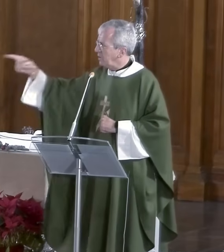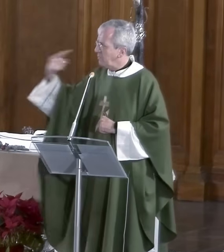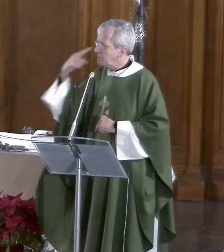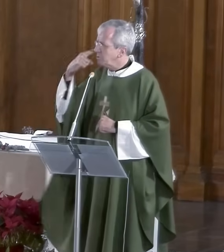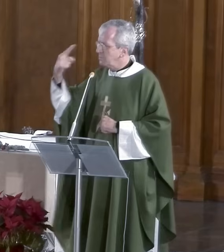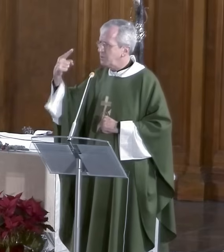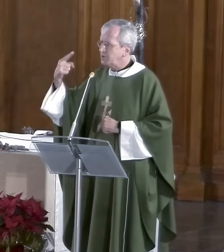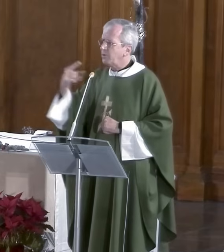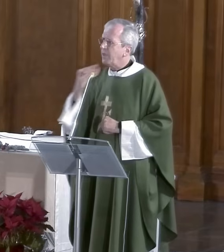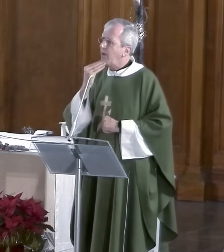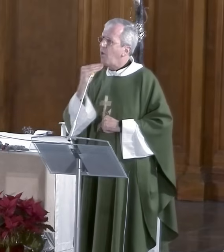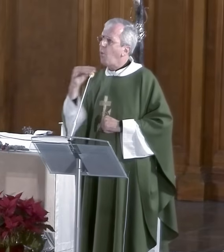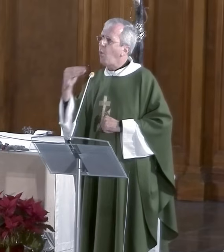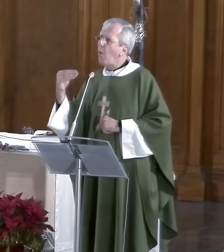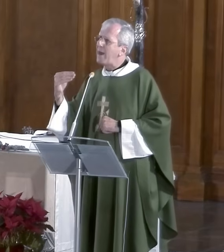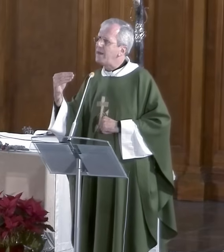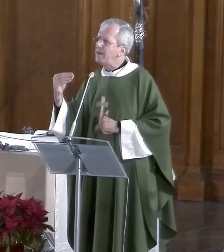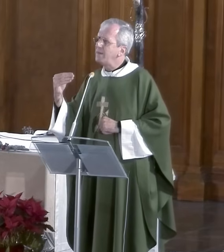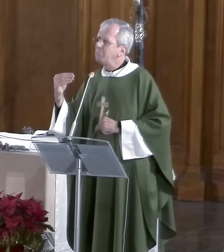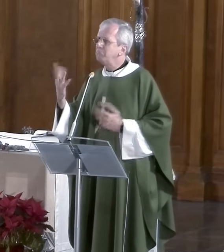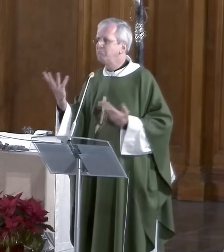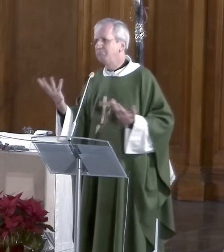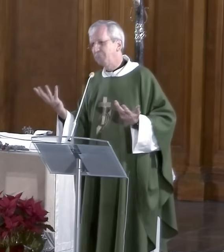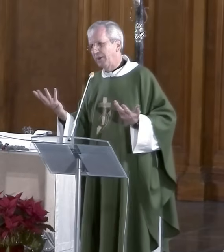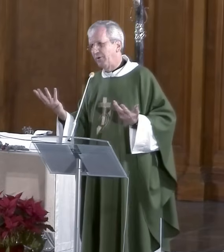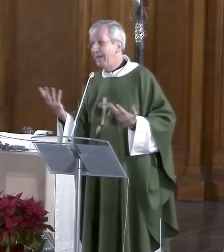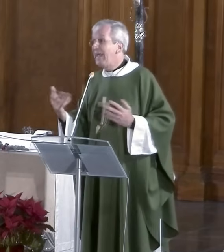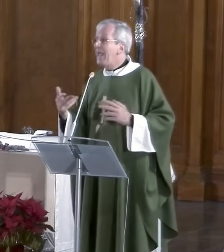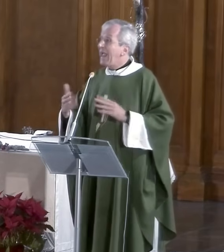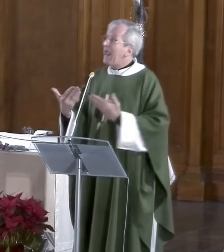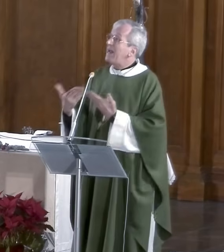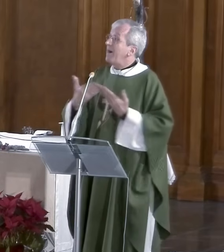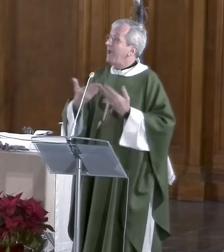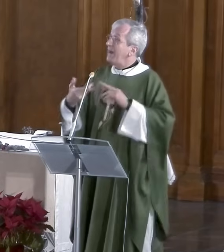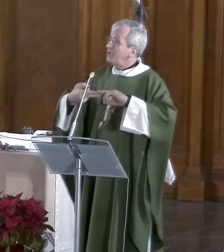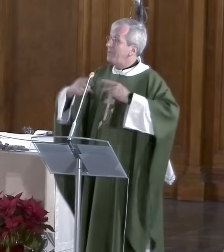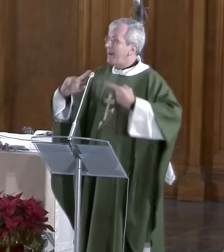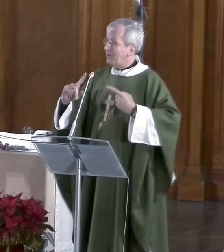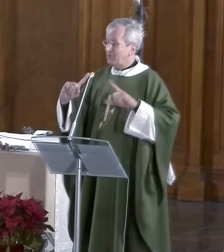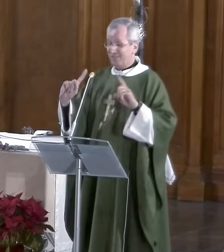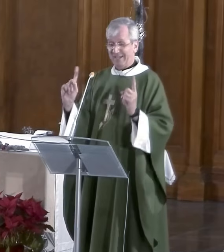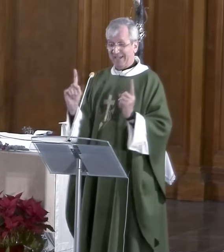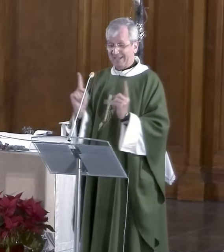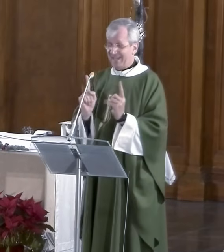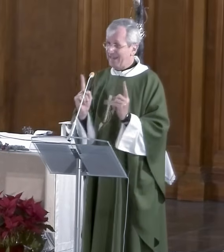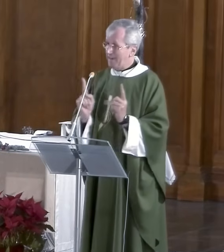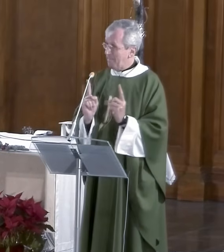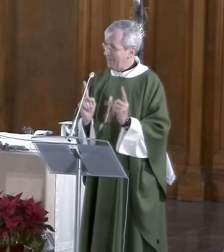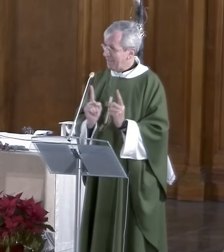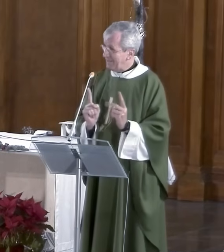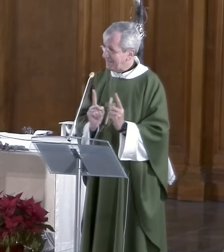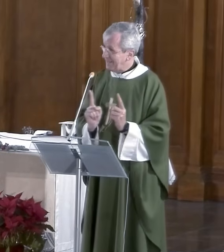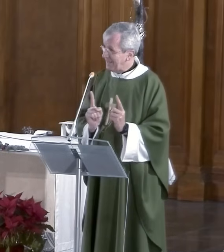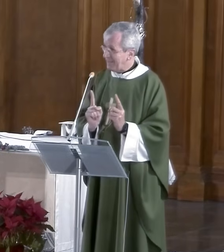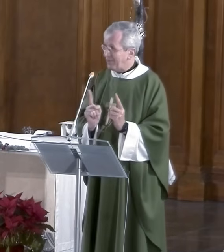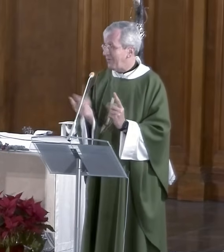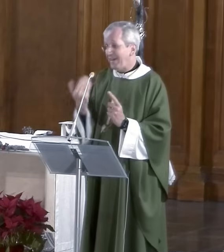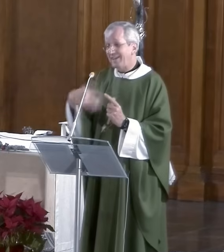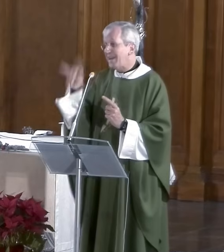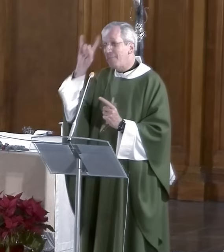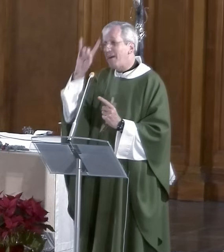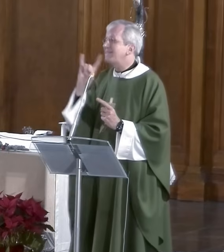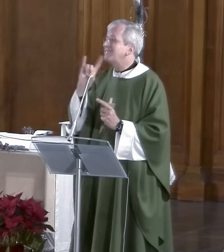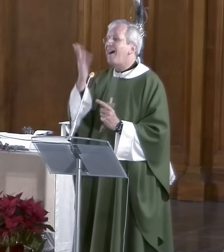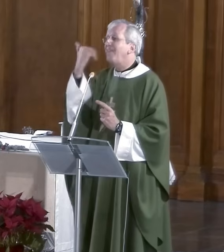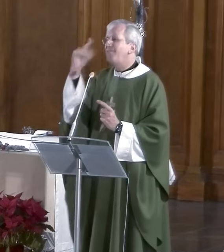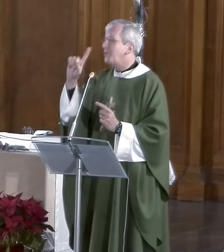sino que hemos visto de Juan. Bueno, el Evangelio de Marcos es tan breve y sintético, es